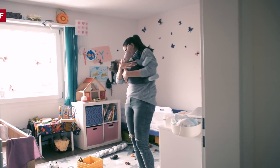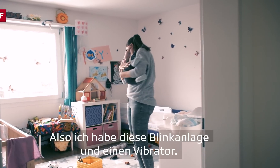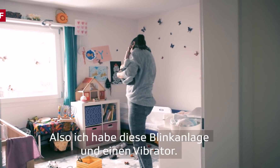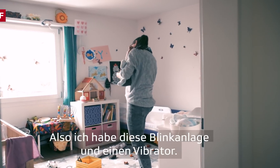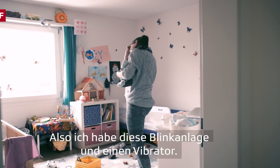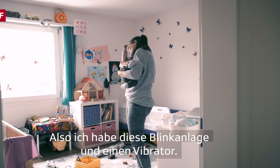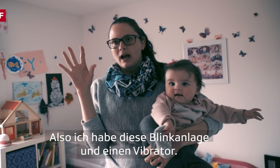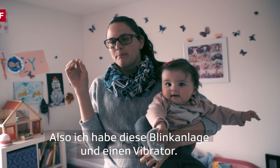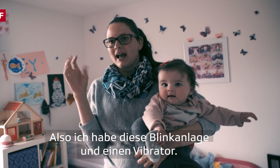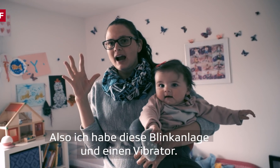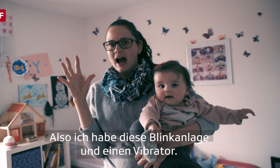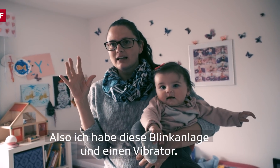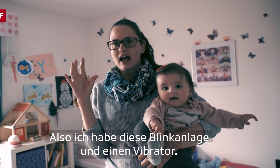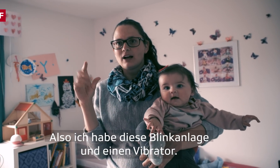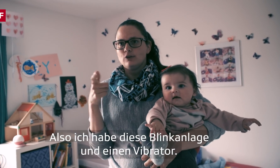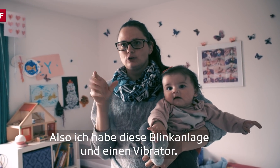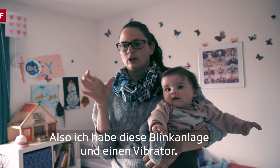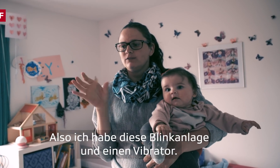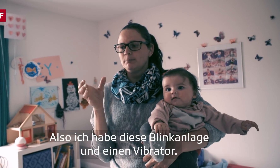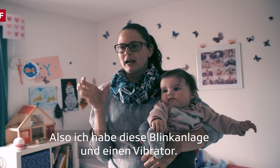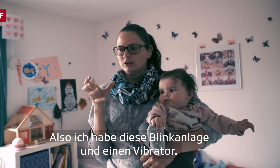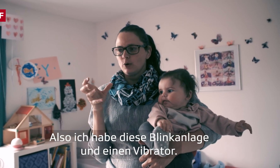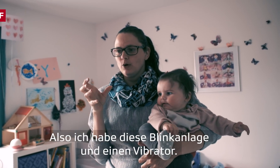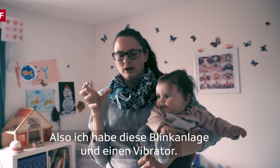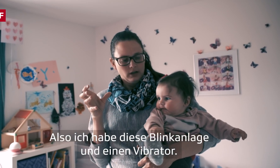habe nur den Blinkanlage und so eine Vibrator.